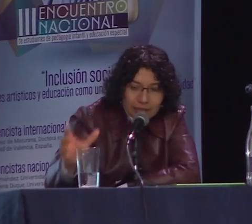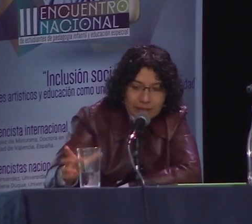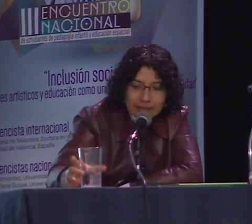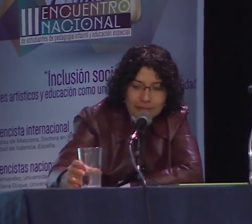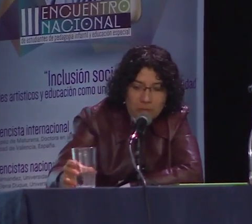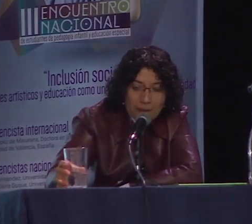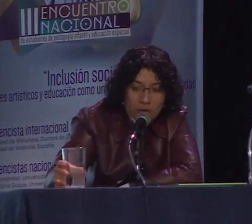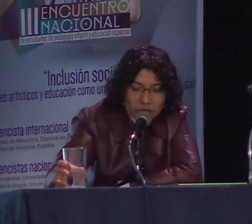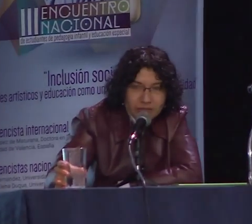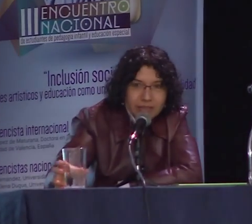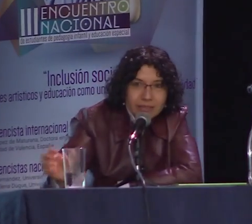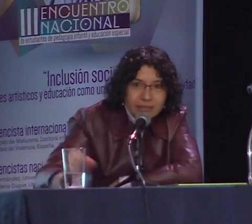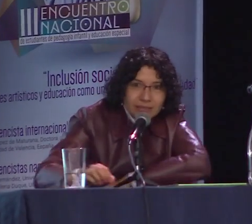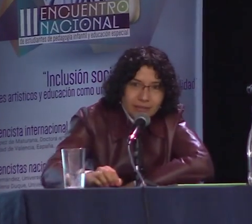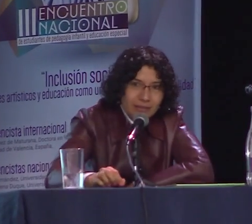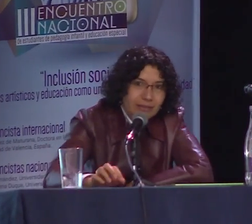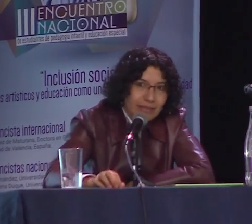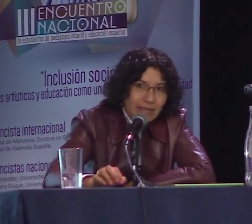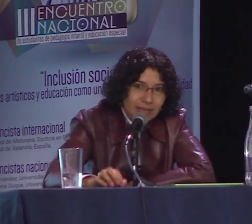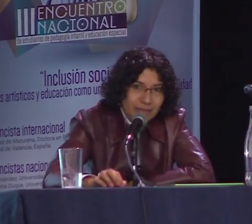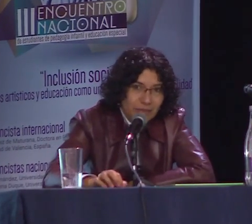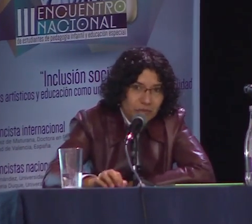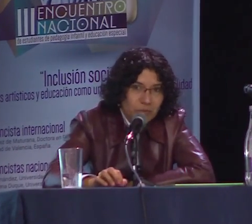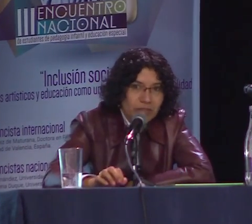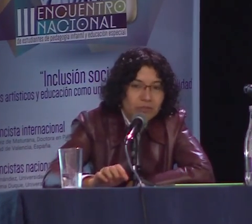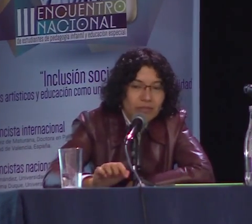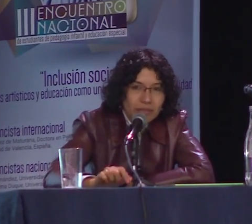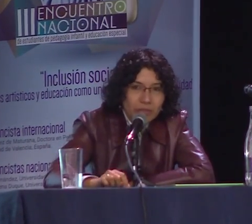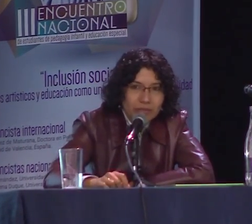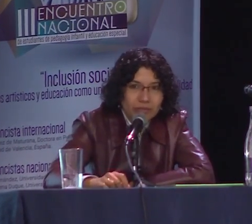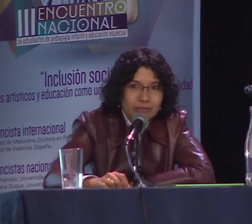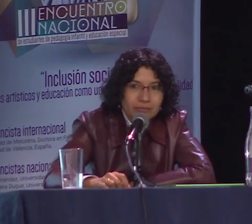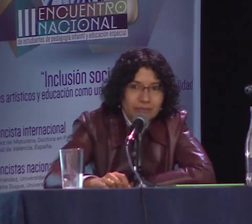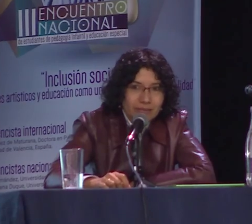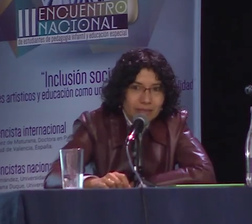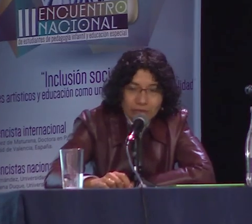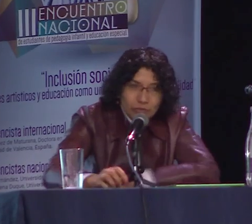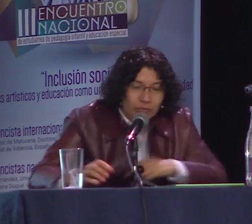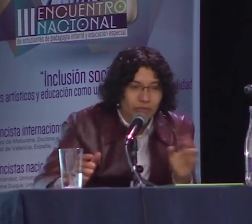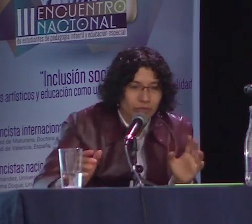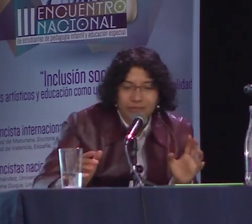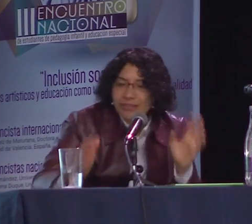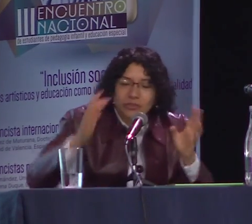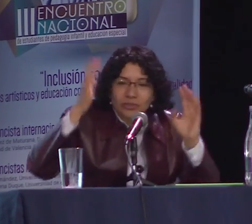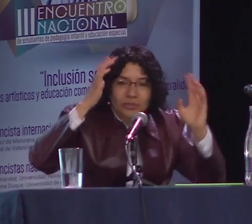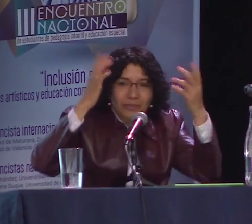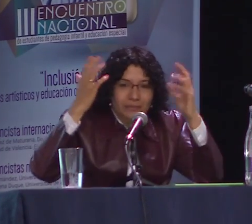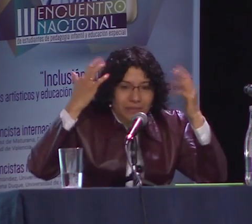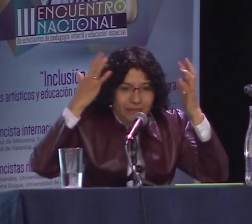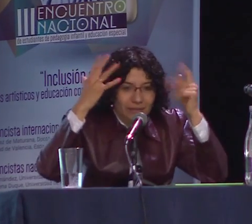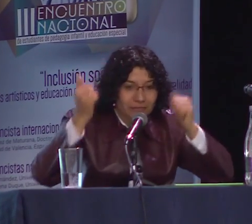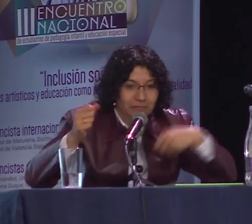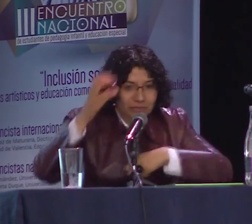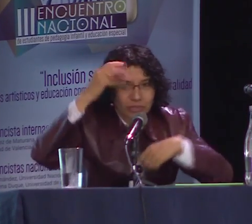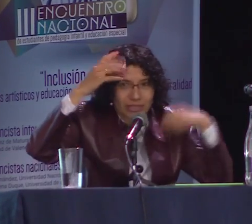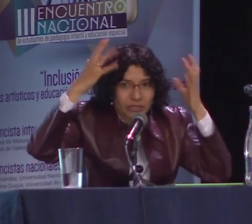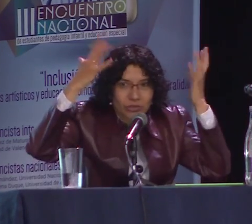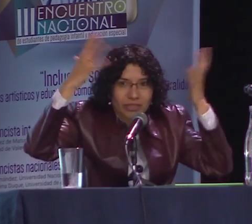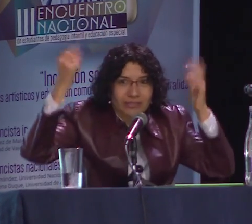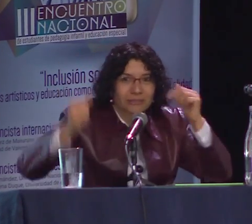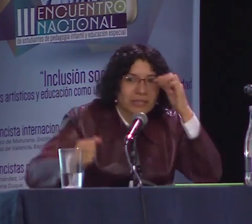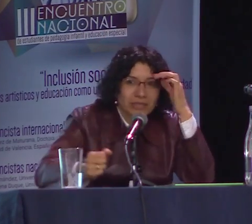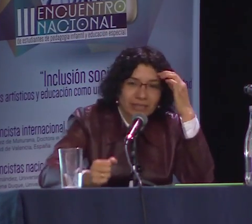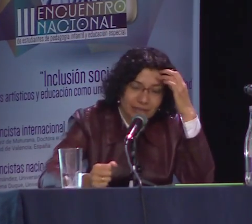el aporte real del presupuesto a educación. Y entonces cuando dice eso, yo me todas